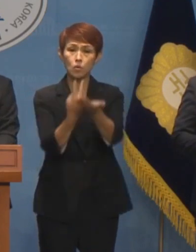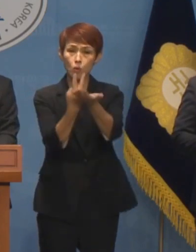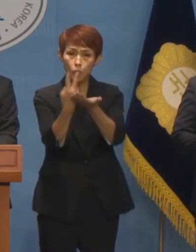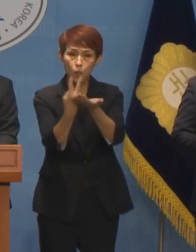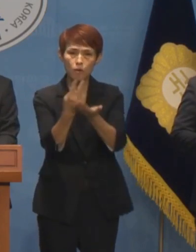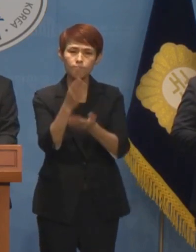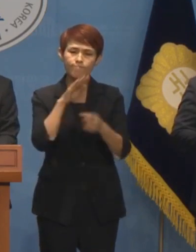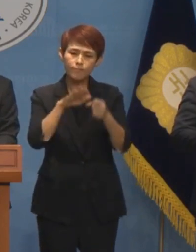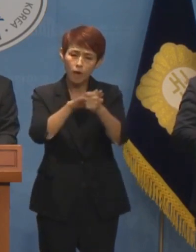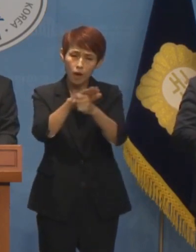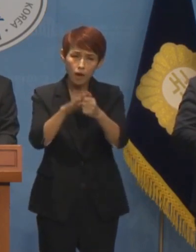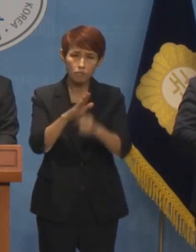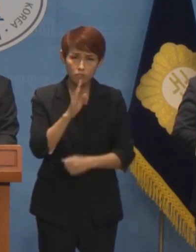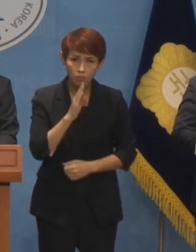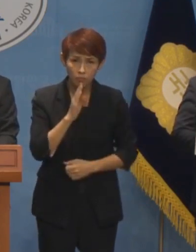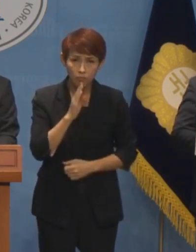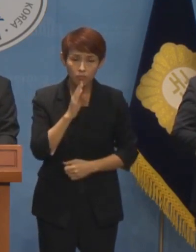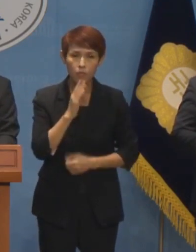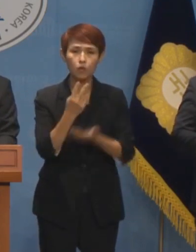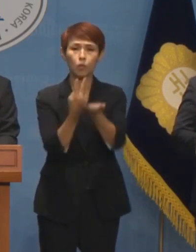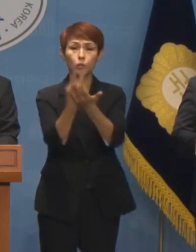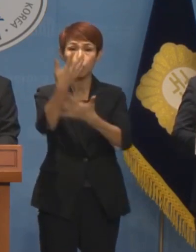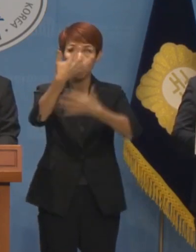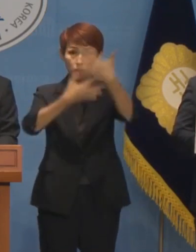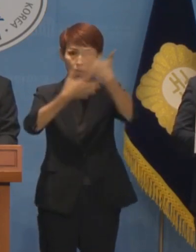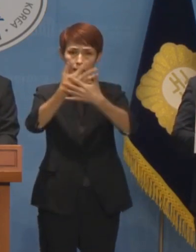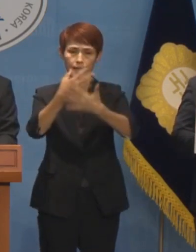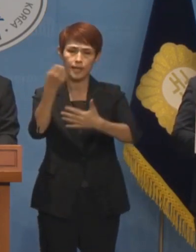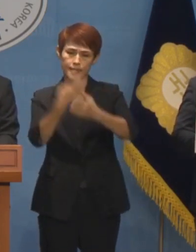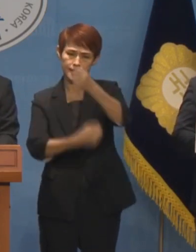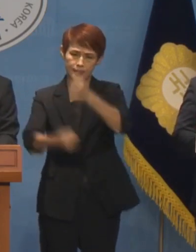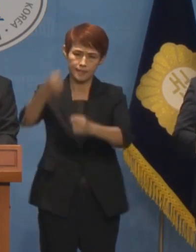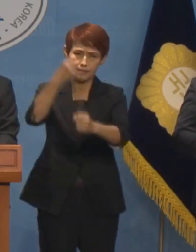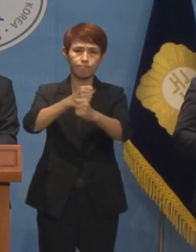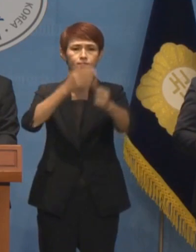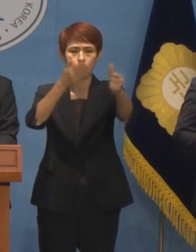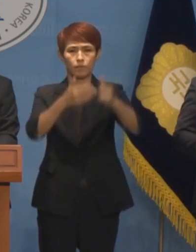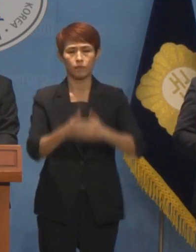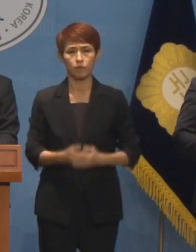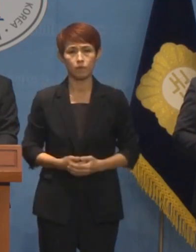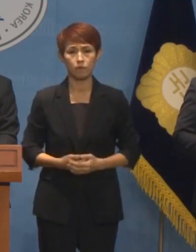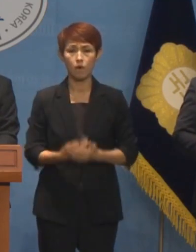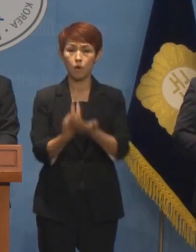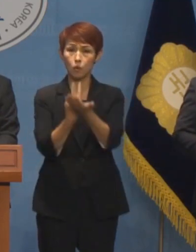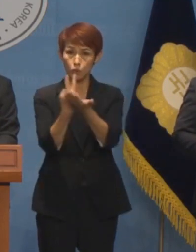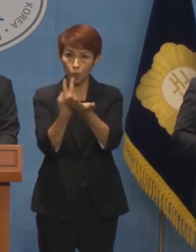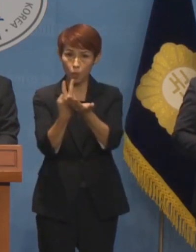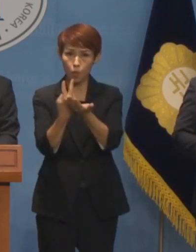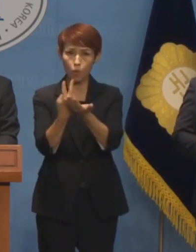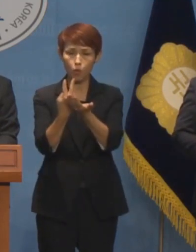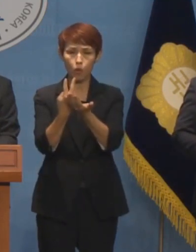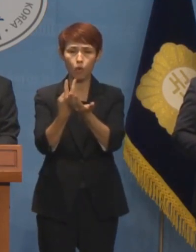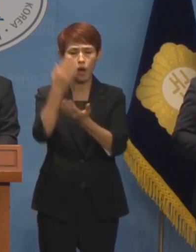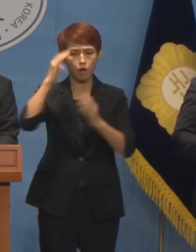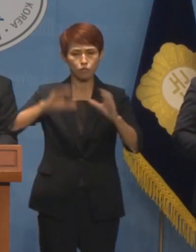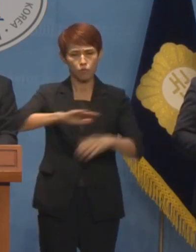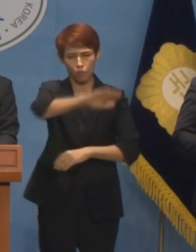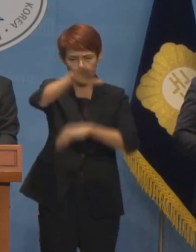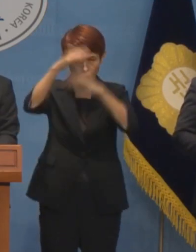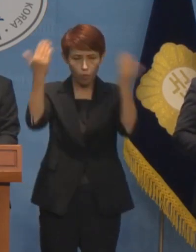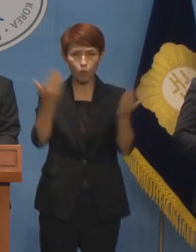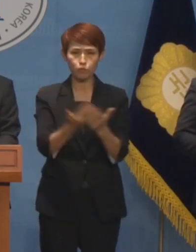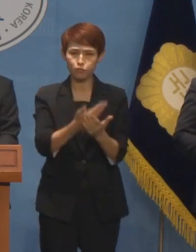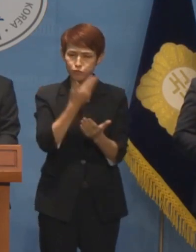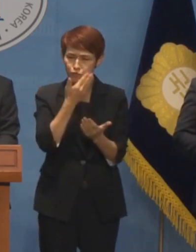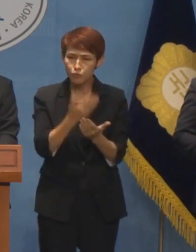진정으로 사랑한다면 독도 영상을 즉각 재개해야 합니다. 독도는 우리 모두가 지켜야 할